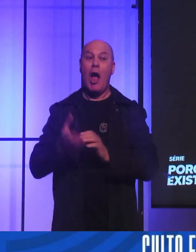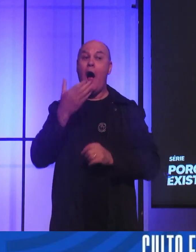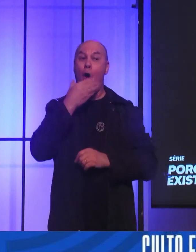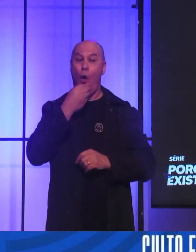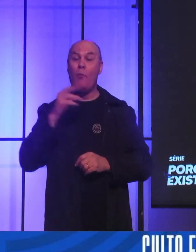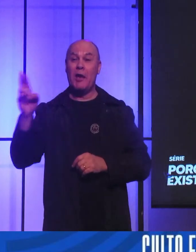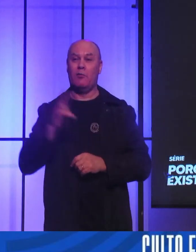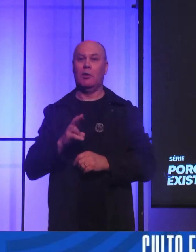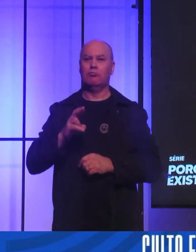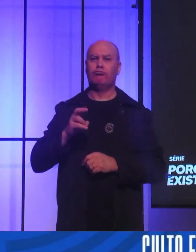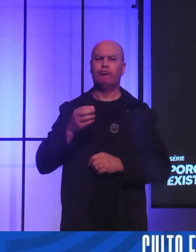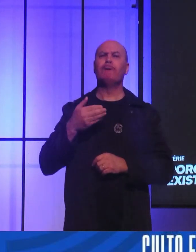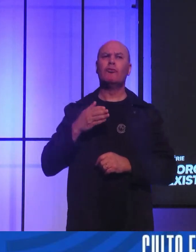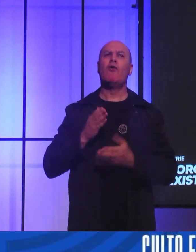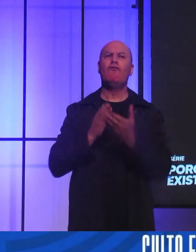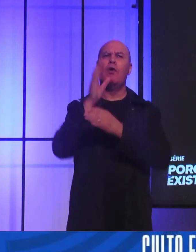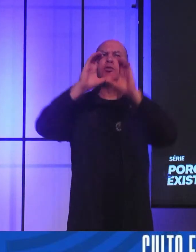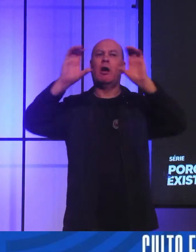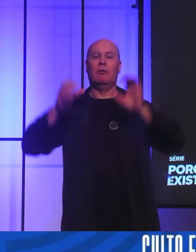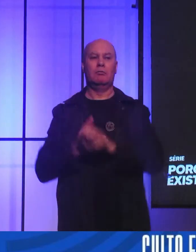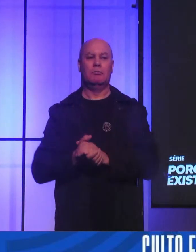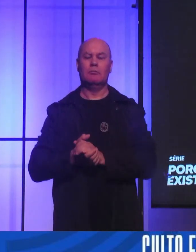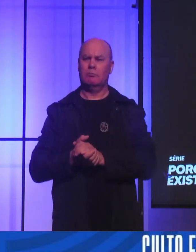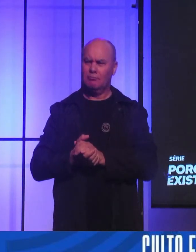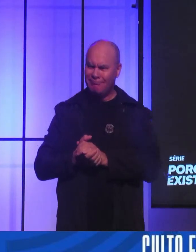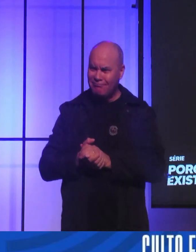entrar no céu, e Deus vai perguntar assim: